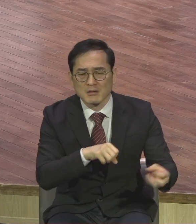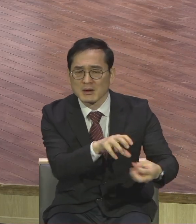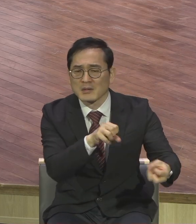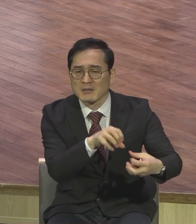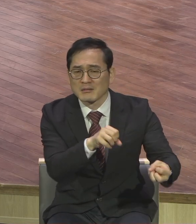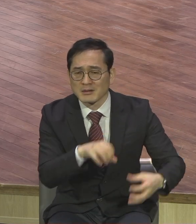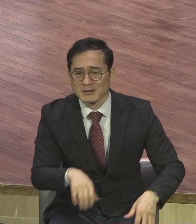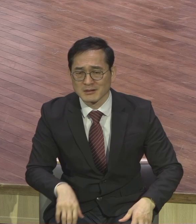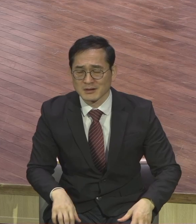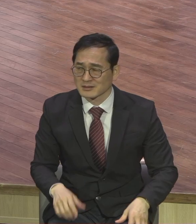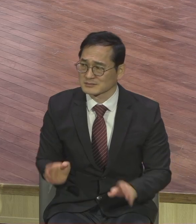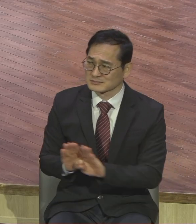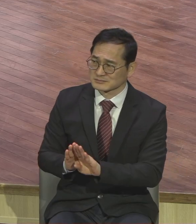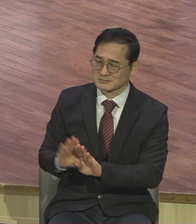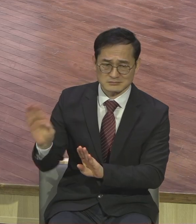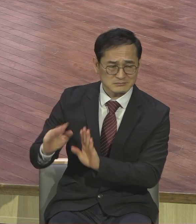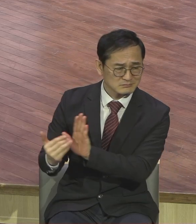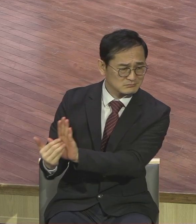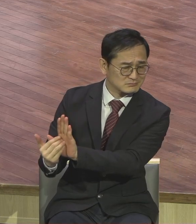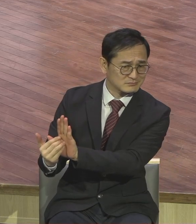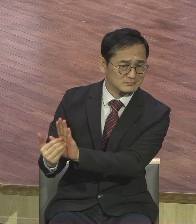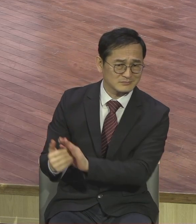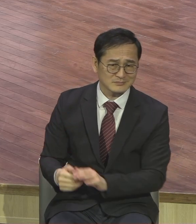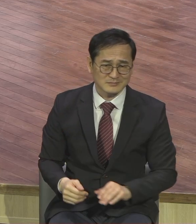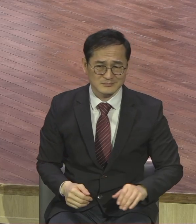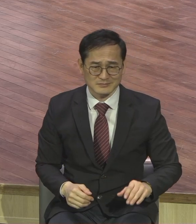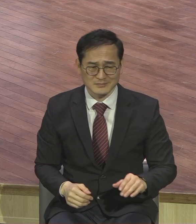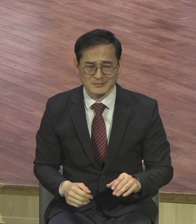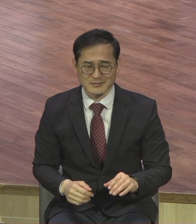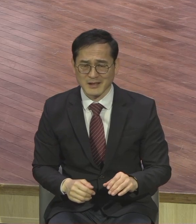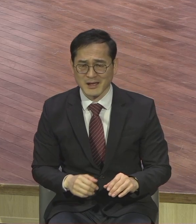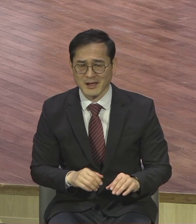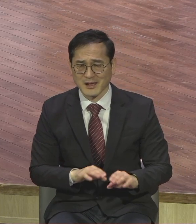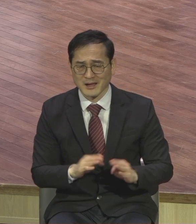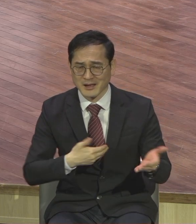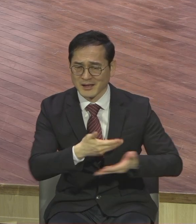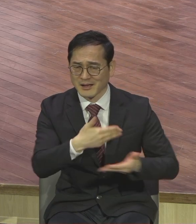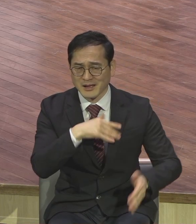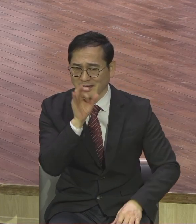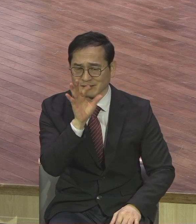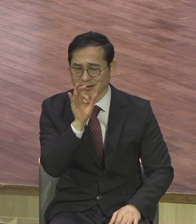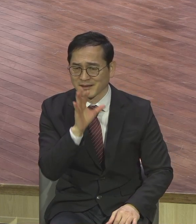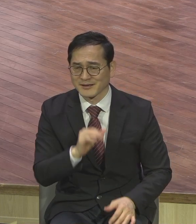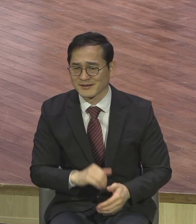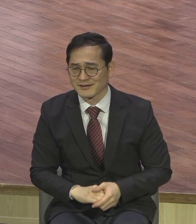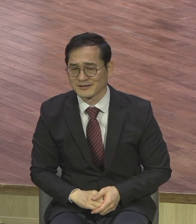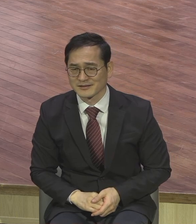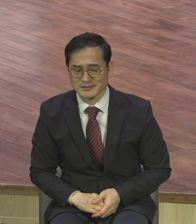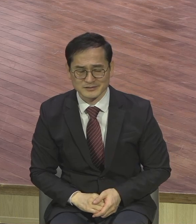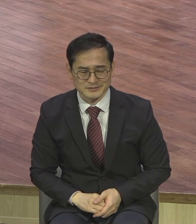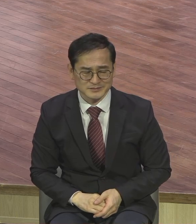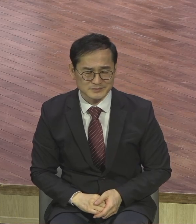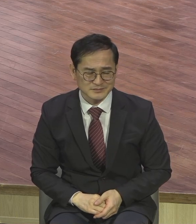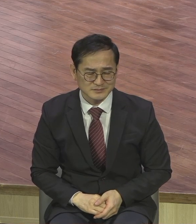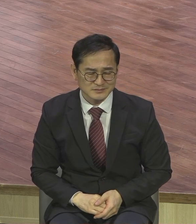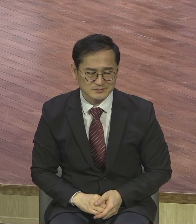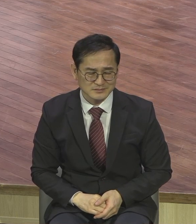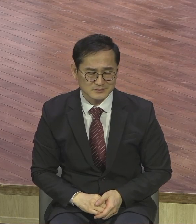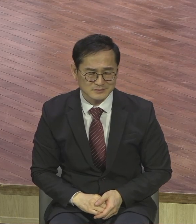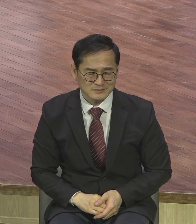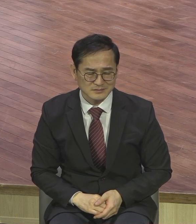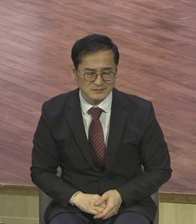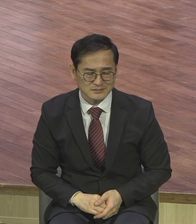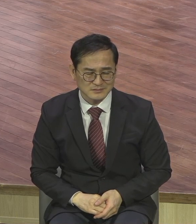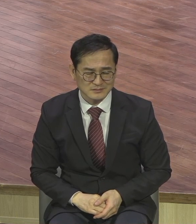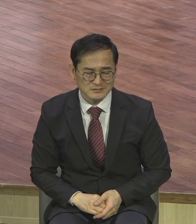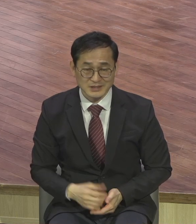어이로운 모습 그대로 보여주려 하니까 그대로 나오니까 안 되지. 다른 사람들은 부끄럽기도 창피하고 오픈하고 싶은데